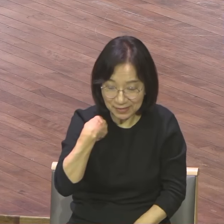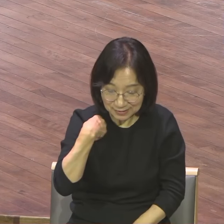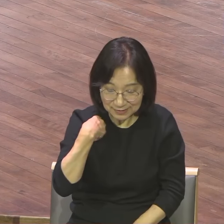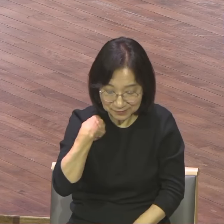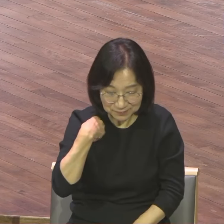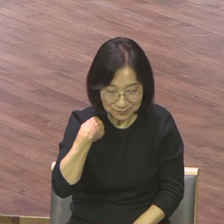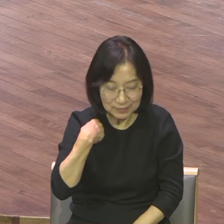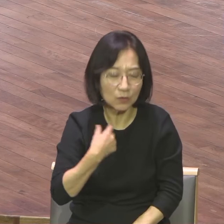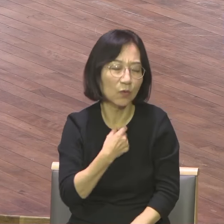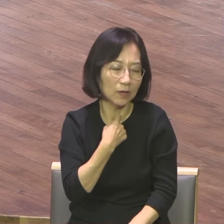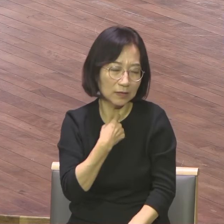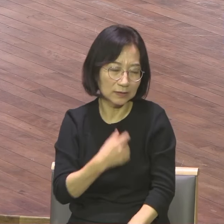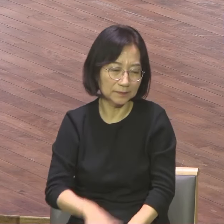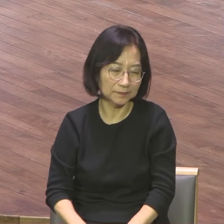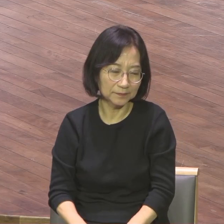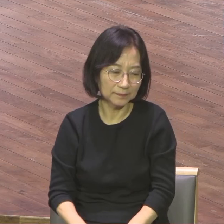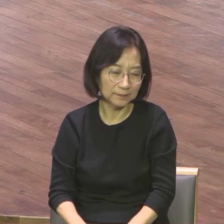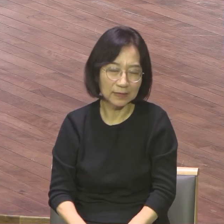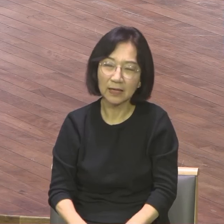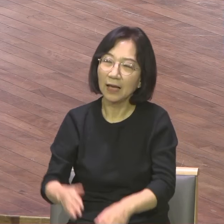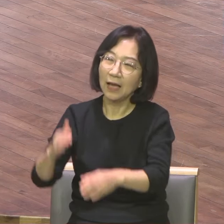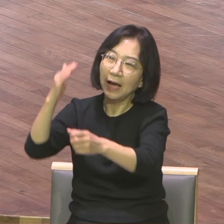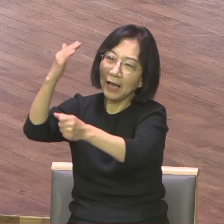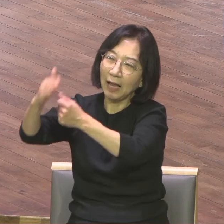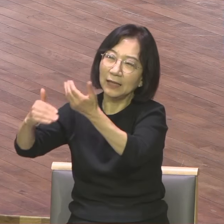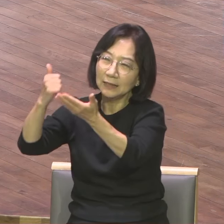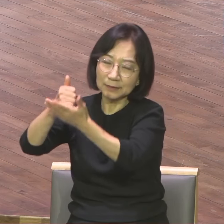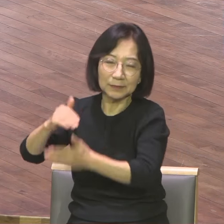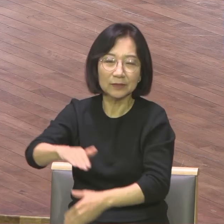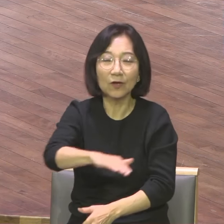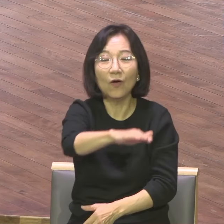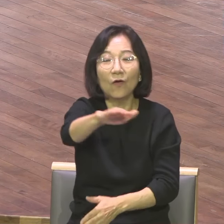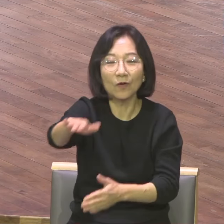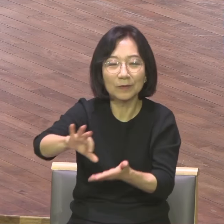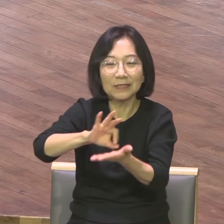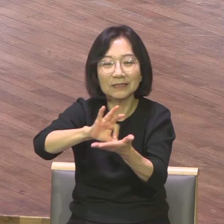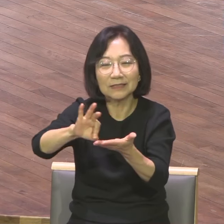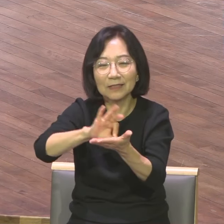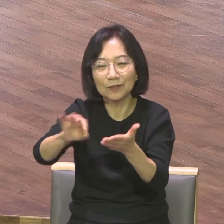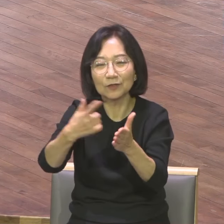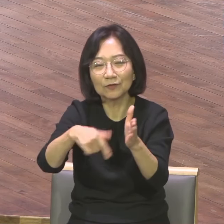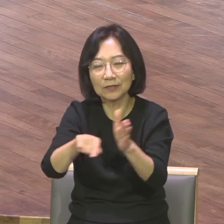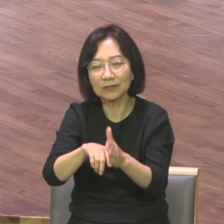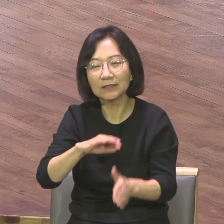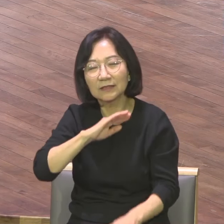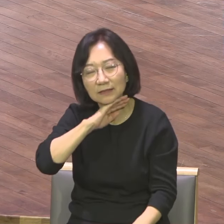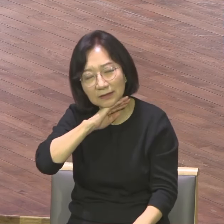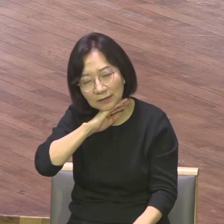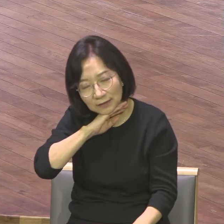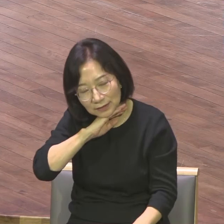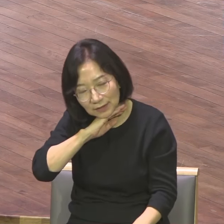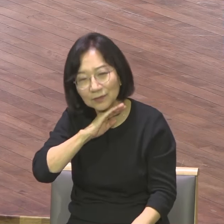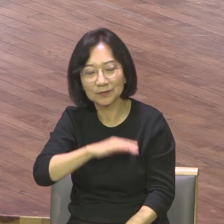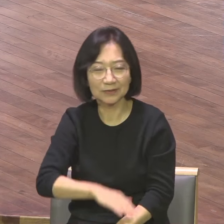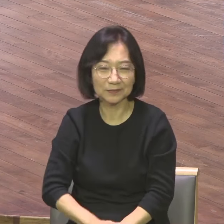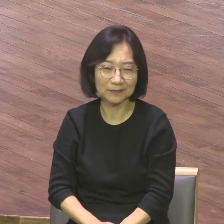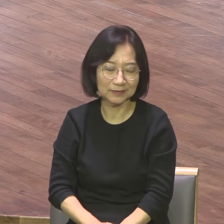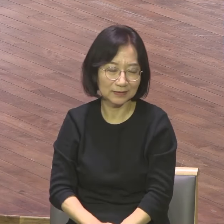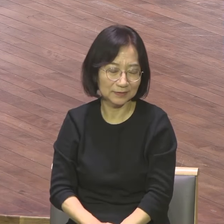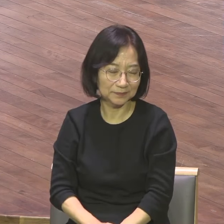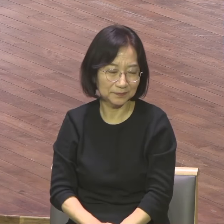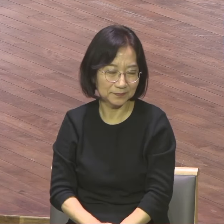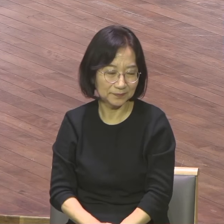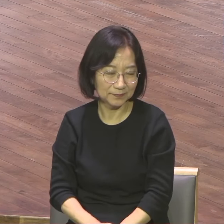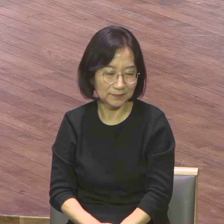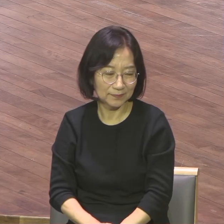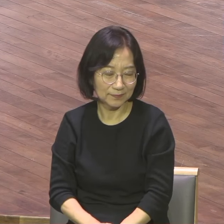위해서 하나님의 도구로 서기 위해서 그렇게 만들기 위해서 기다리고 계신다는 겁니다. 이렇게 하나님께서